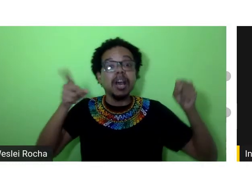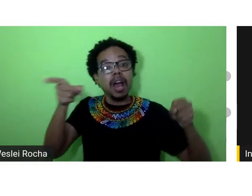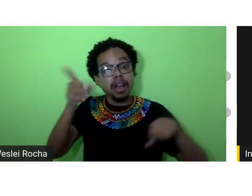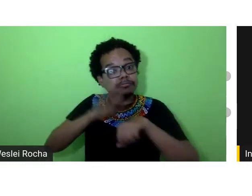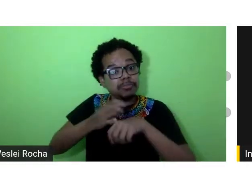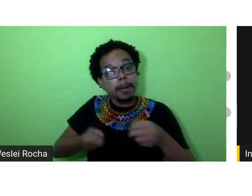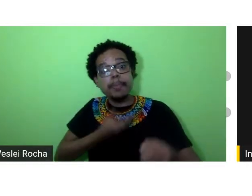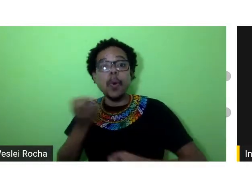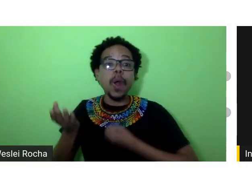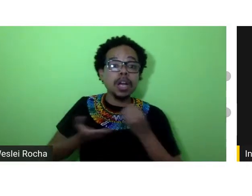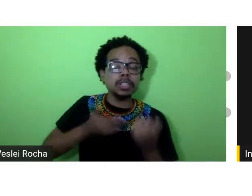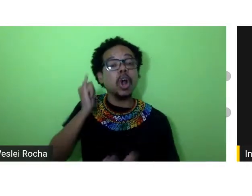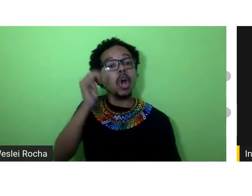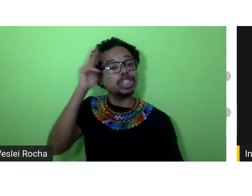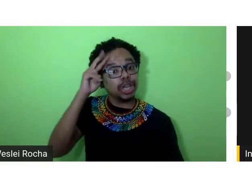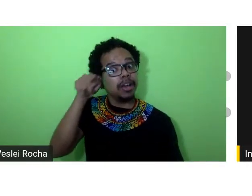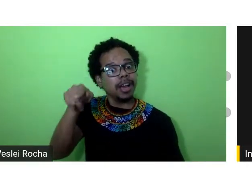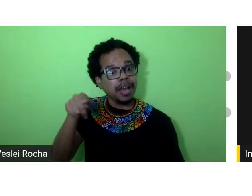boneca